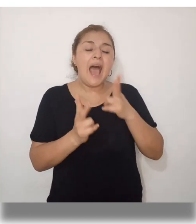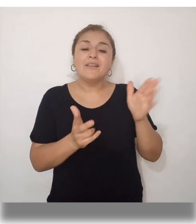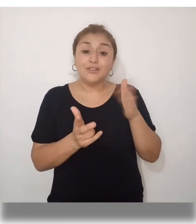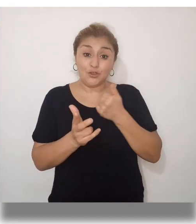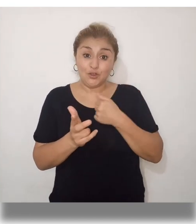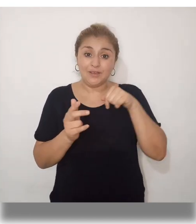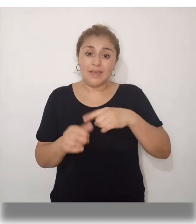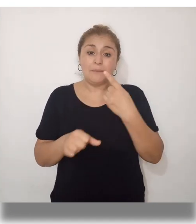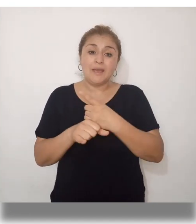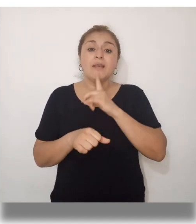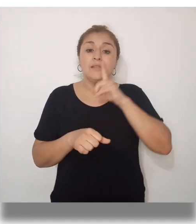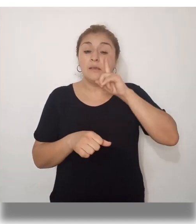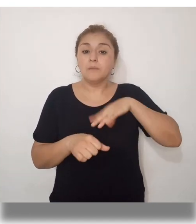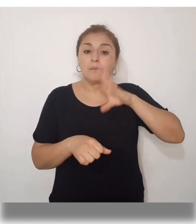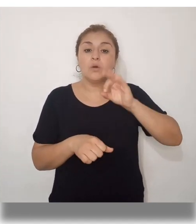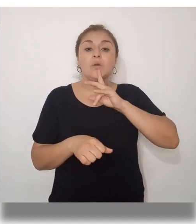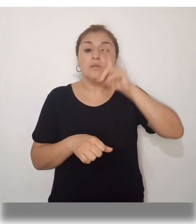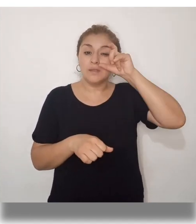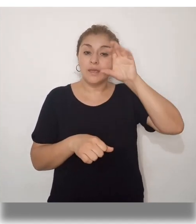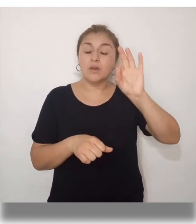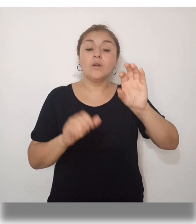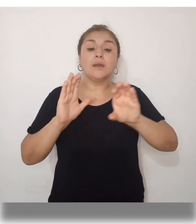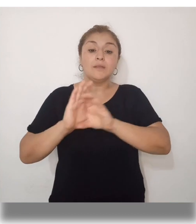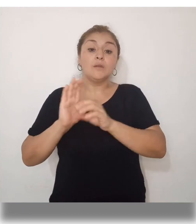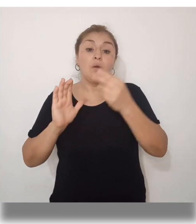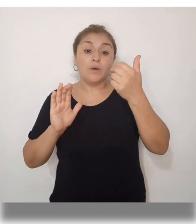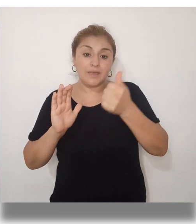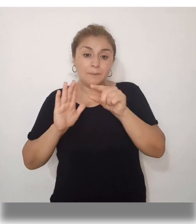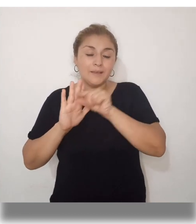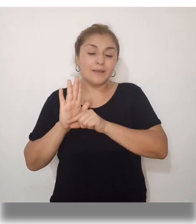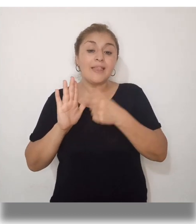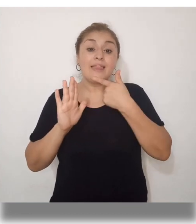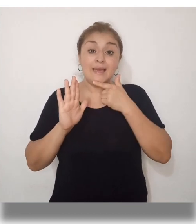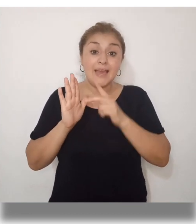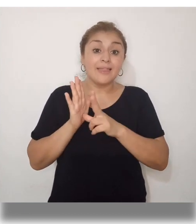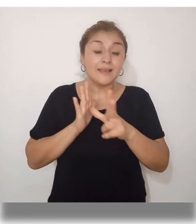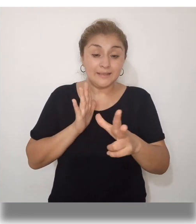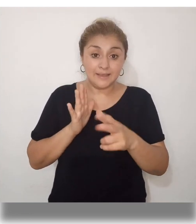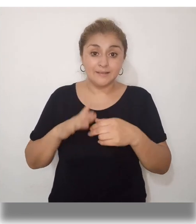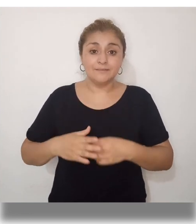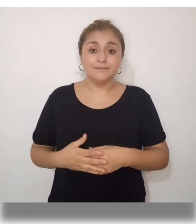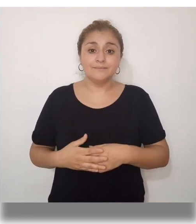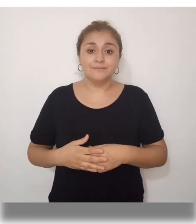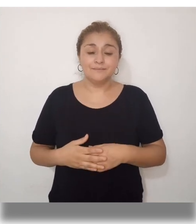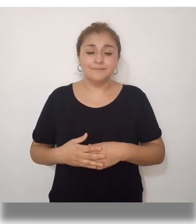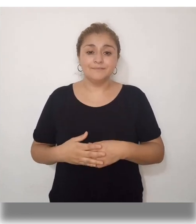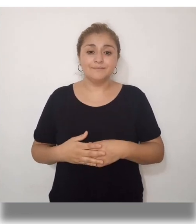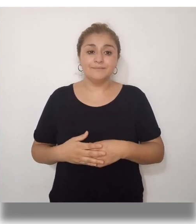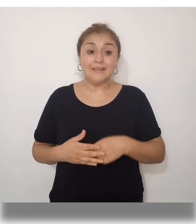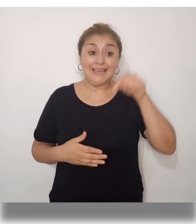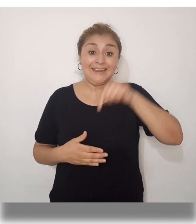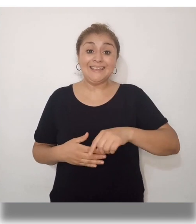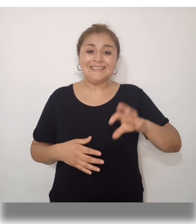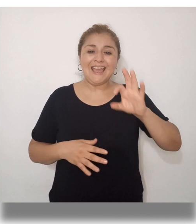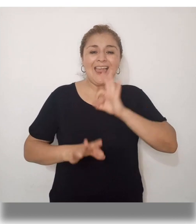primera de Timoteo capítulo 6 versículo 17 dice lo siguiente a los ricos de